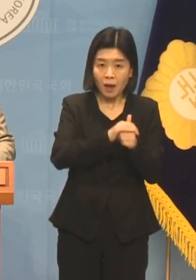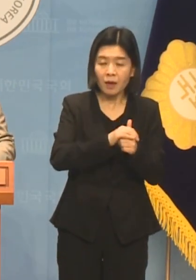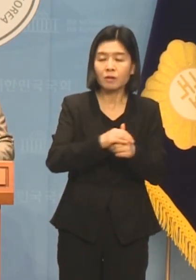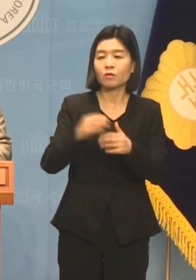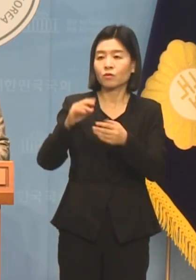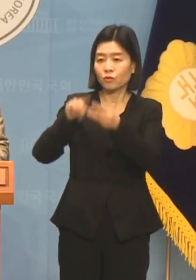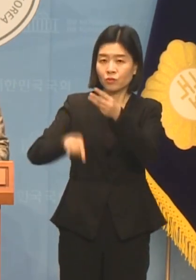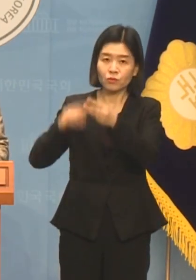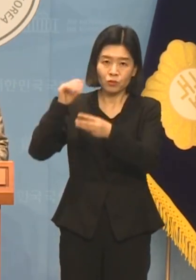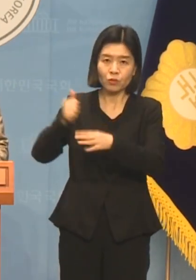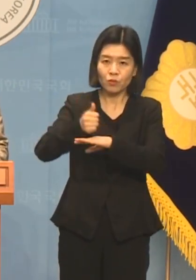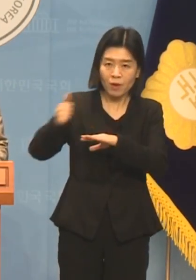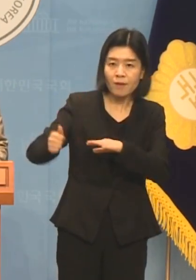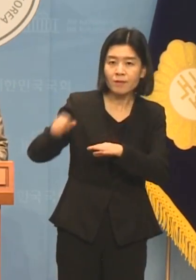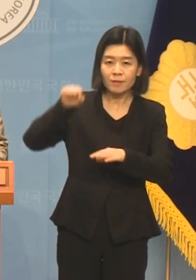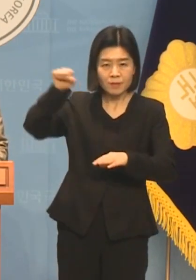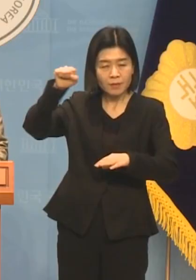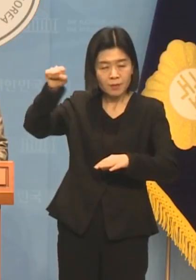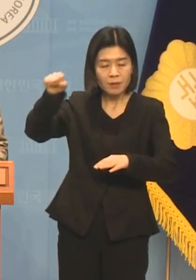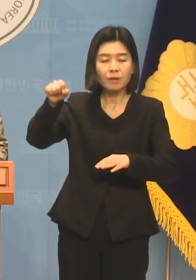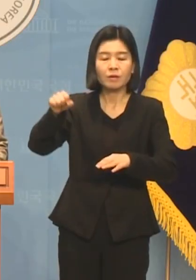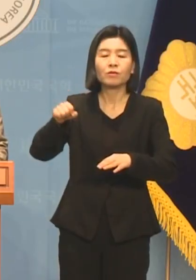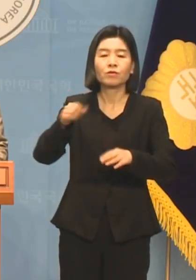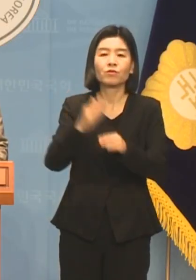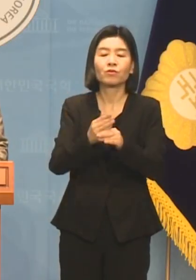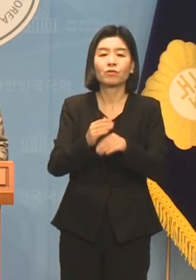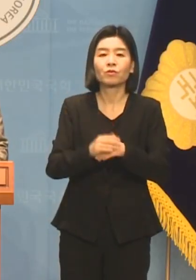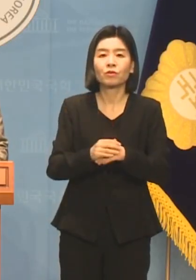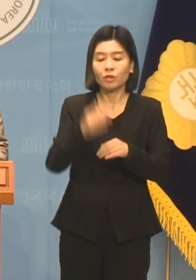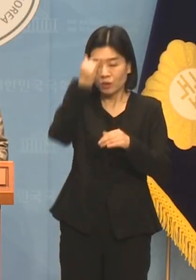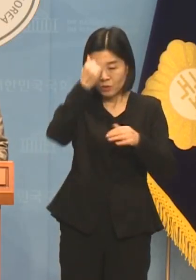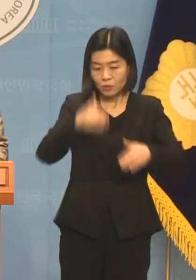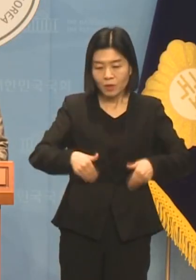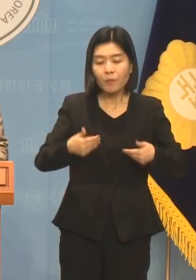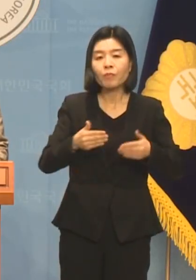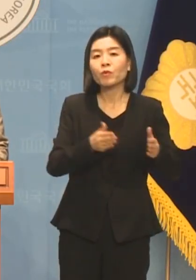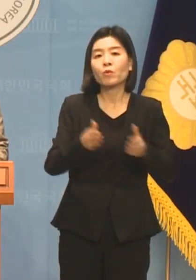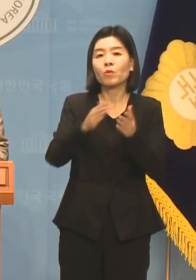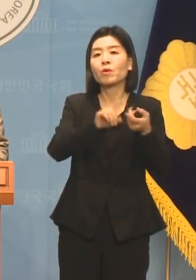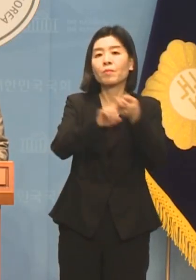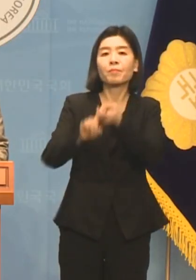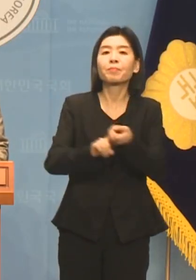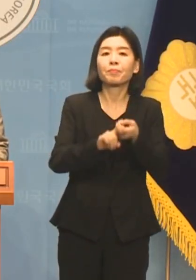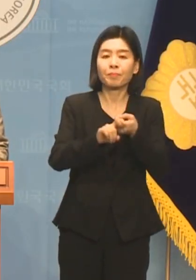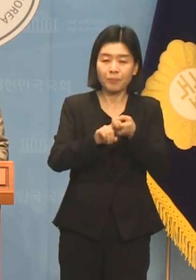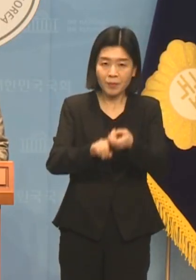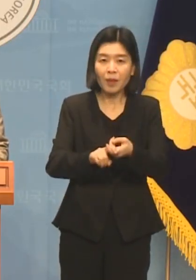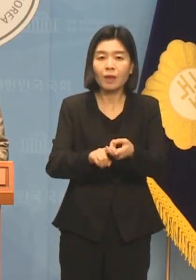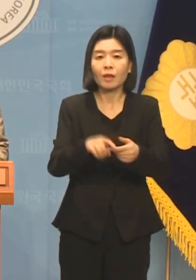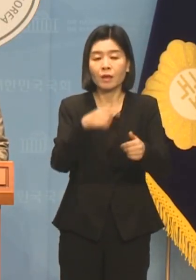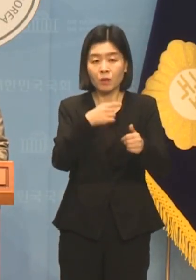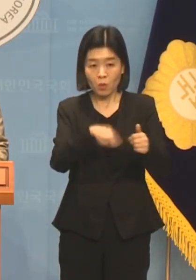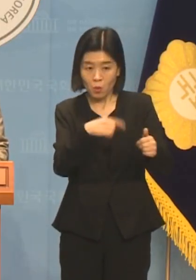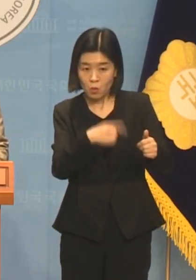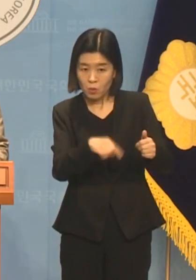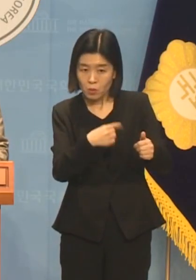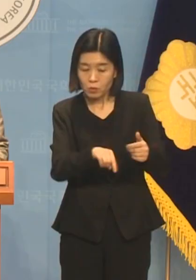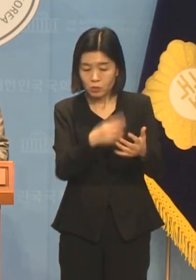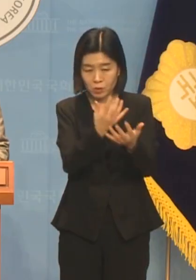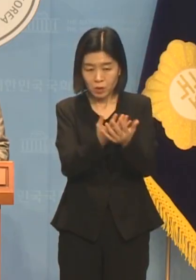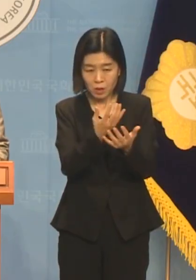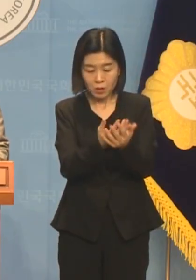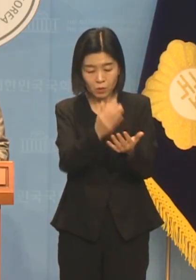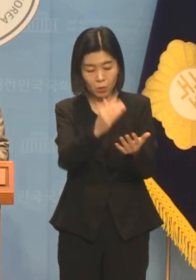있습니다. 실제 전농 충남도연맹의 당시 교육 정빙 자료를 살펴본